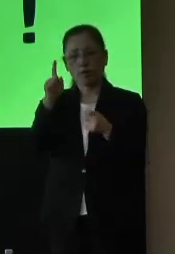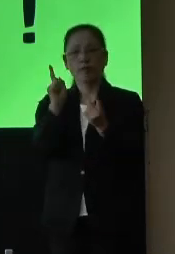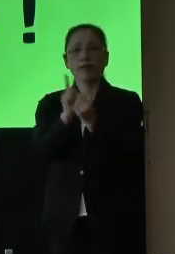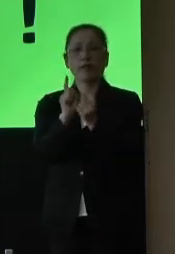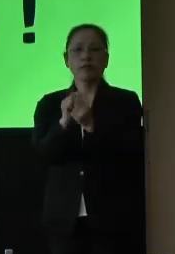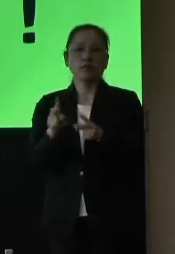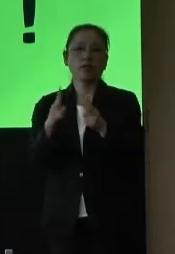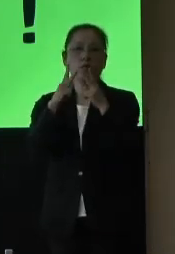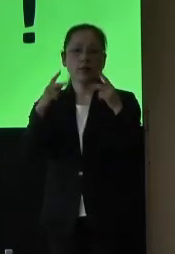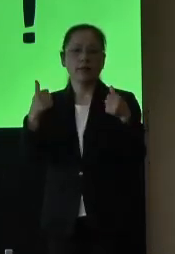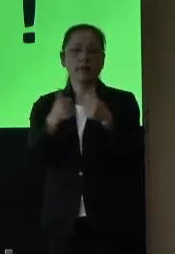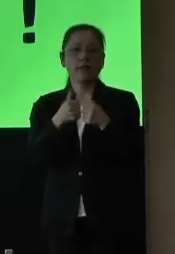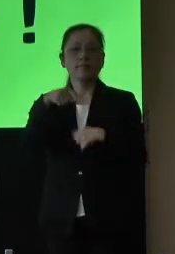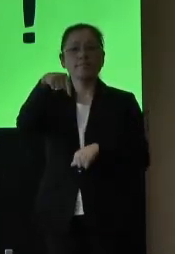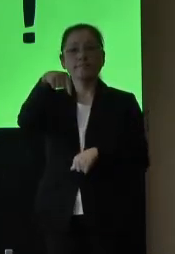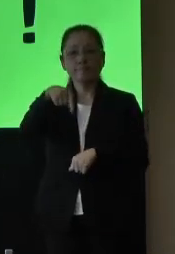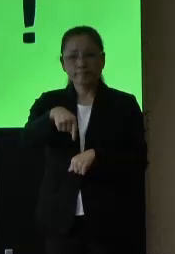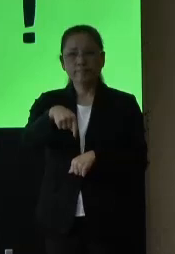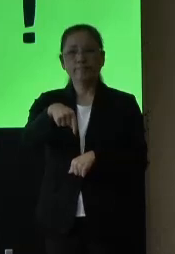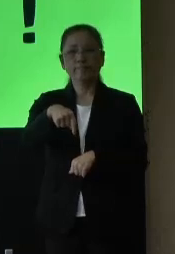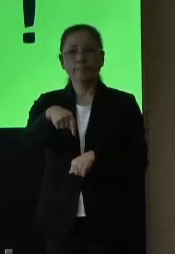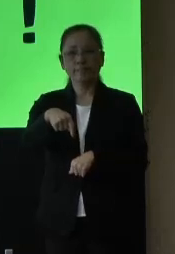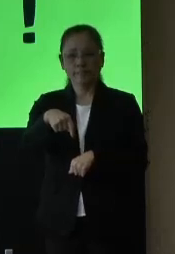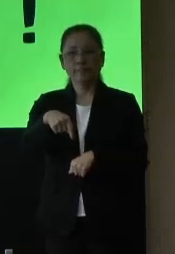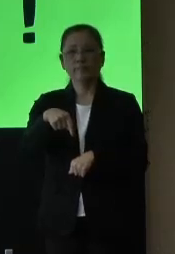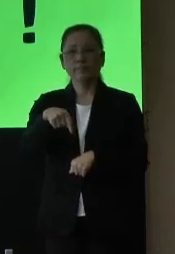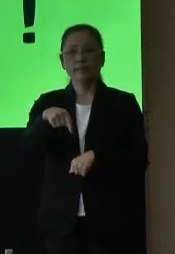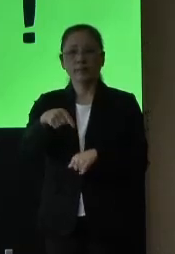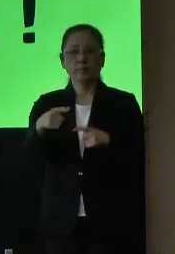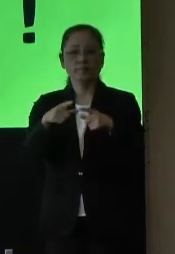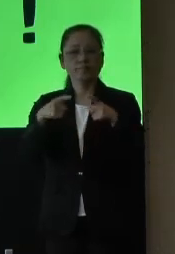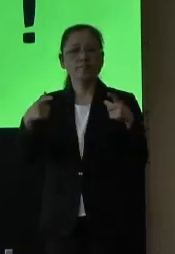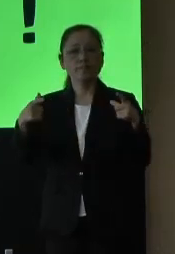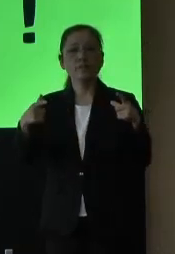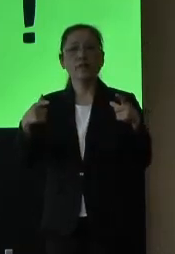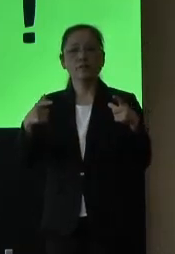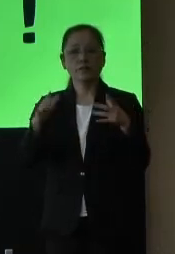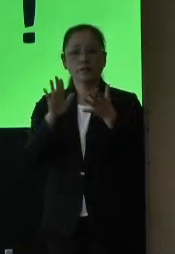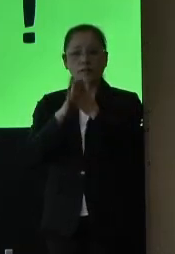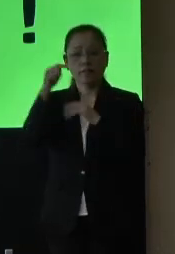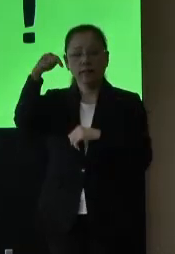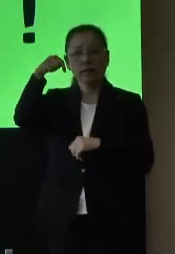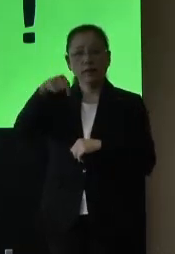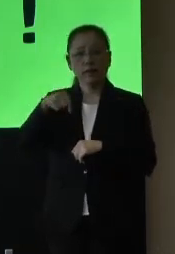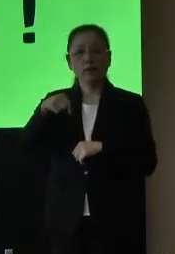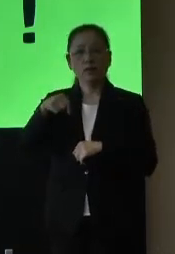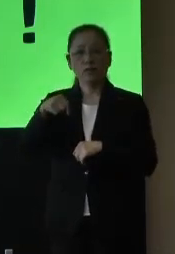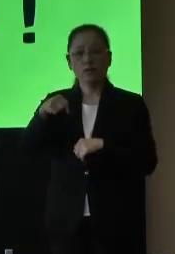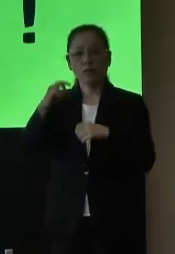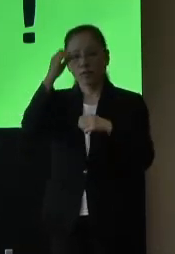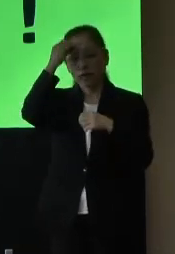門家会議において、最近増加傾向にある本県の